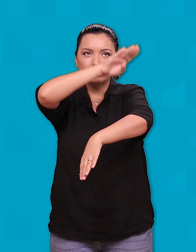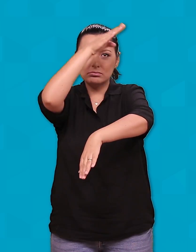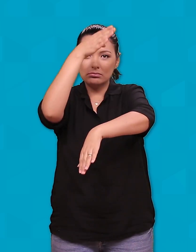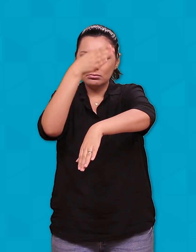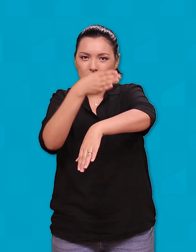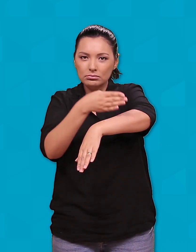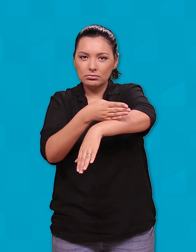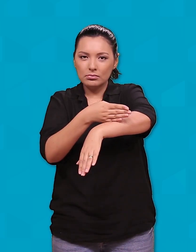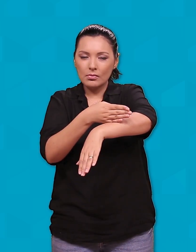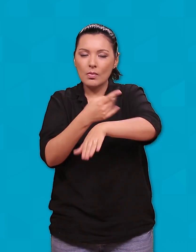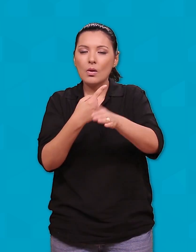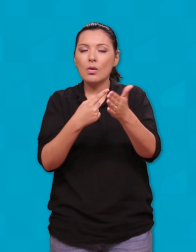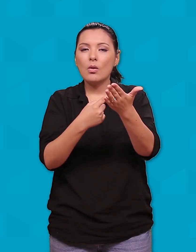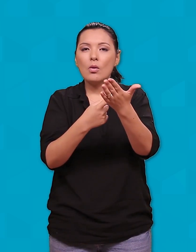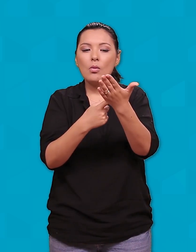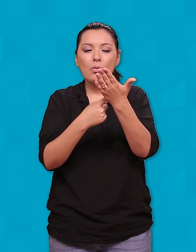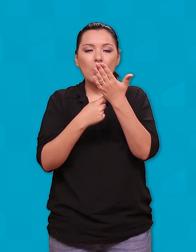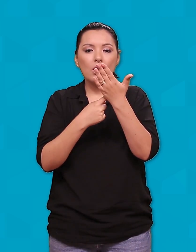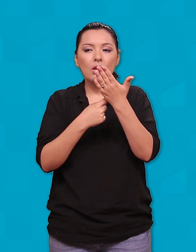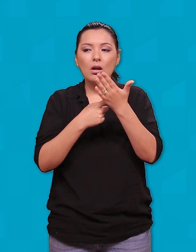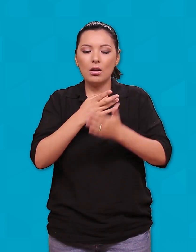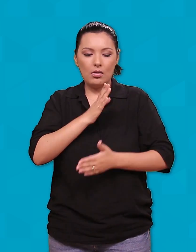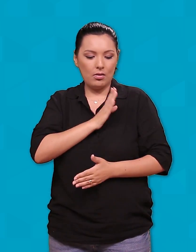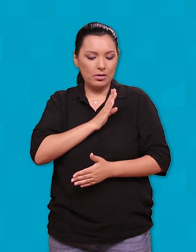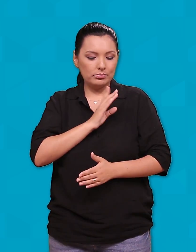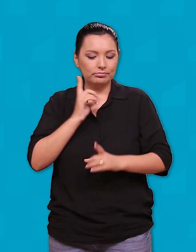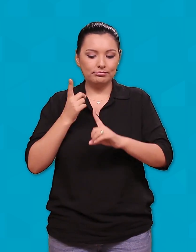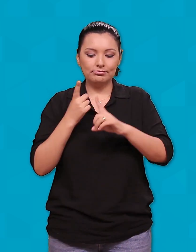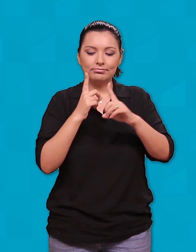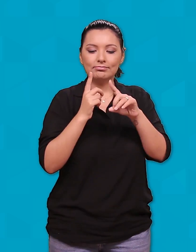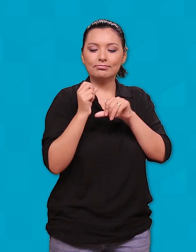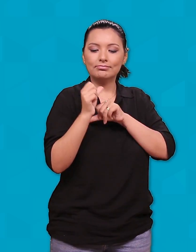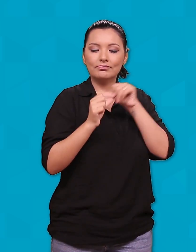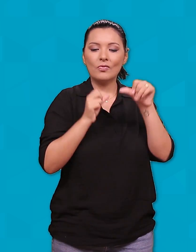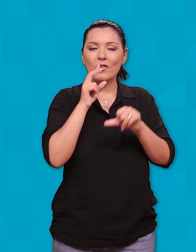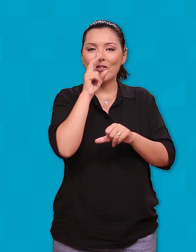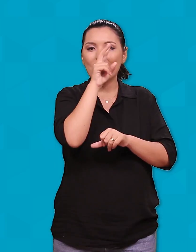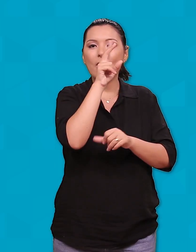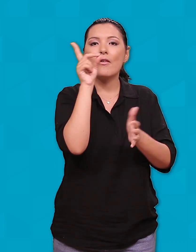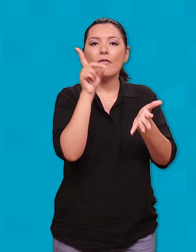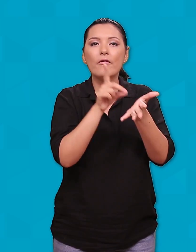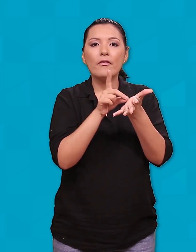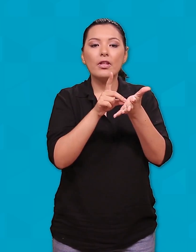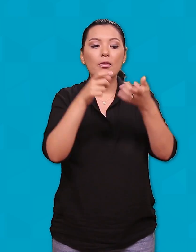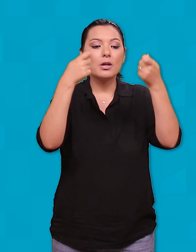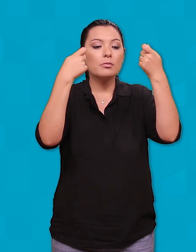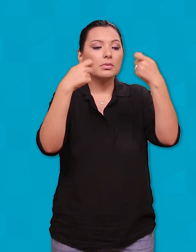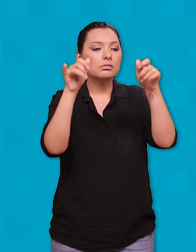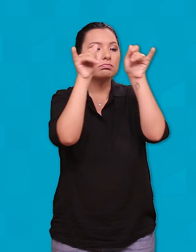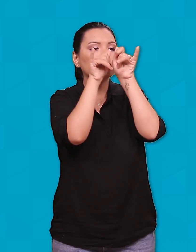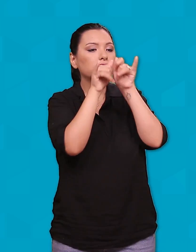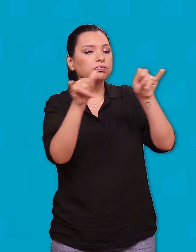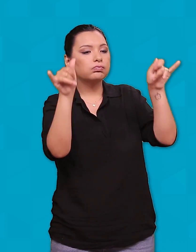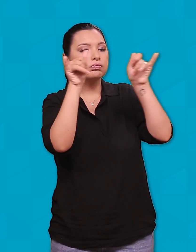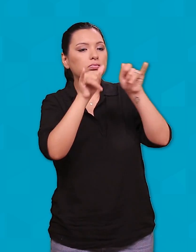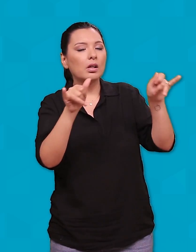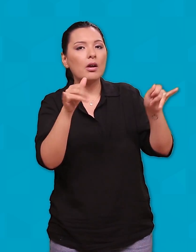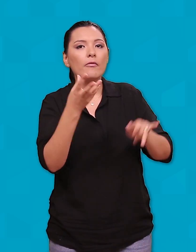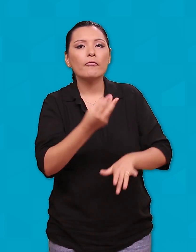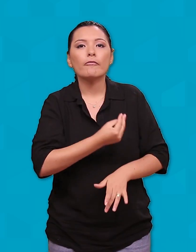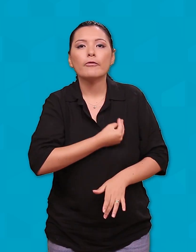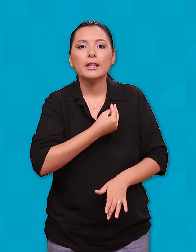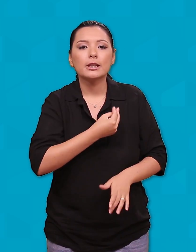revela mais forte ainda ao coração dos discípulos que sua missão é na planície, onde a vida está